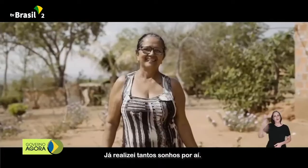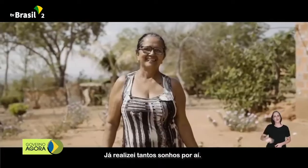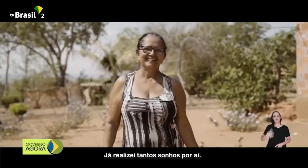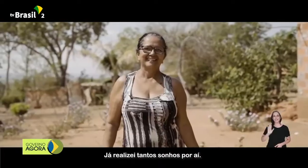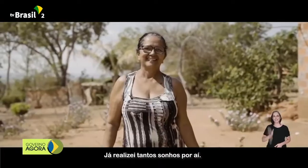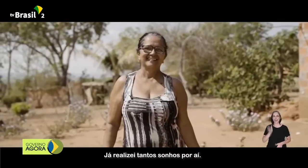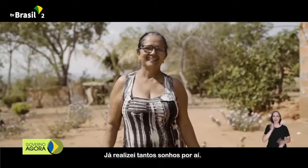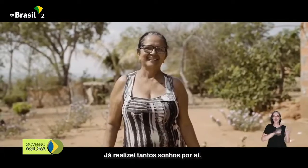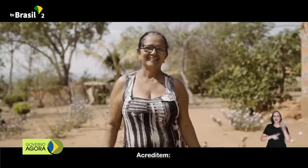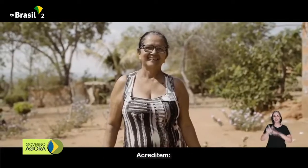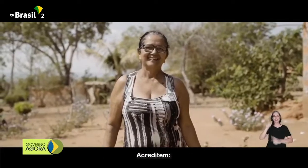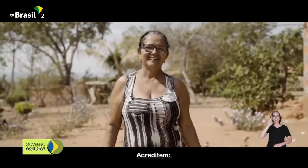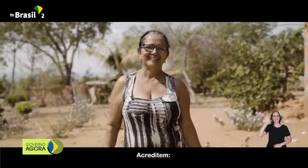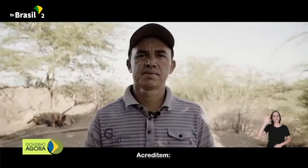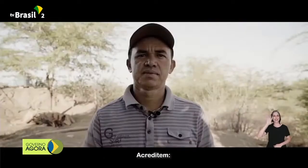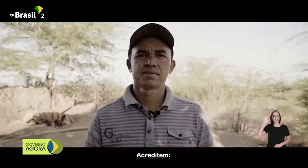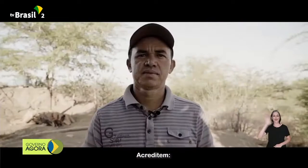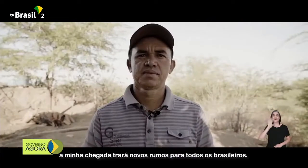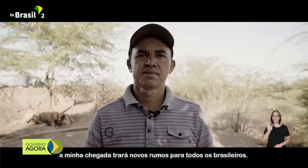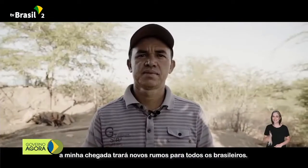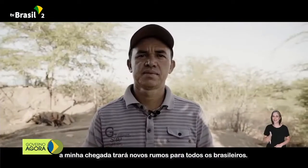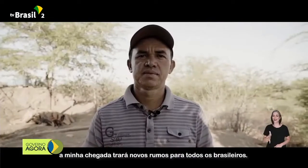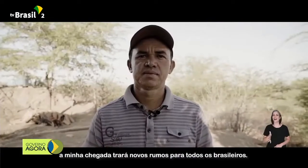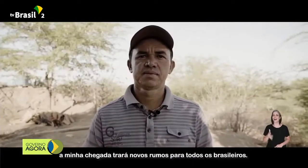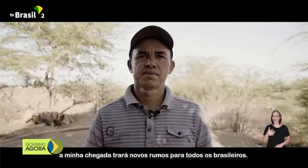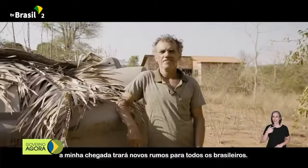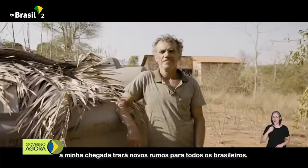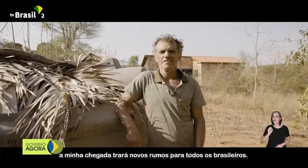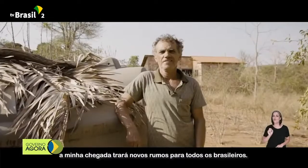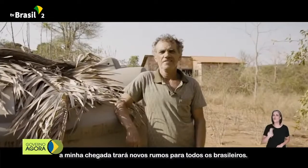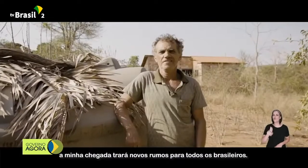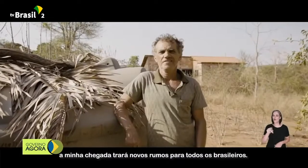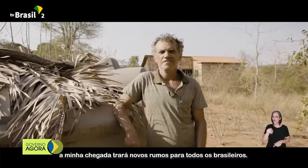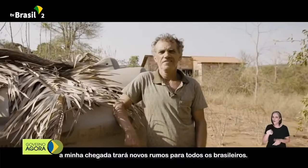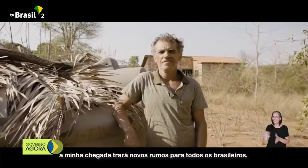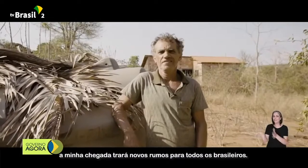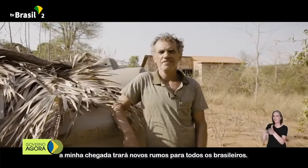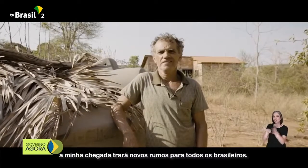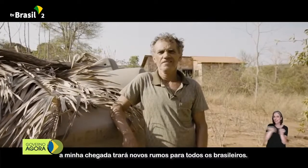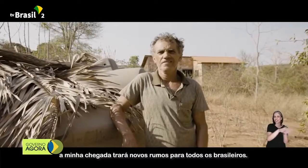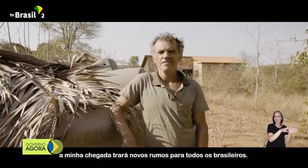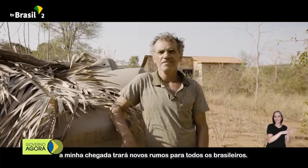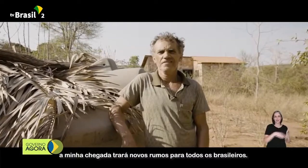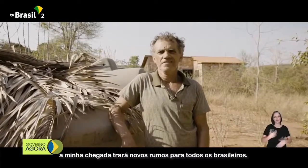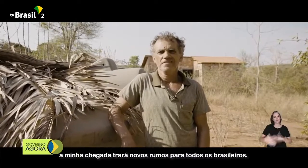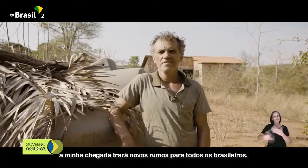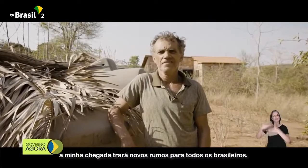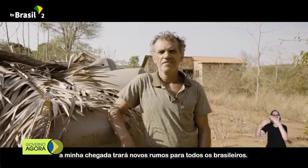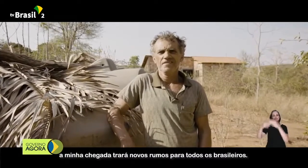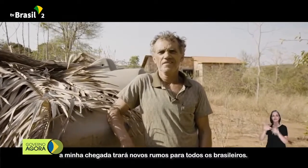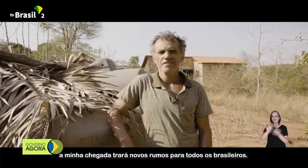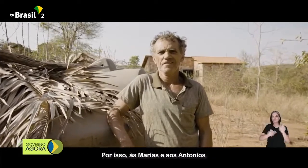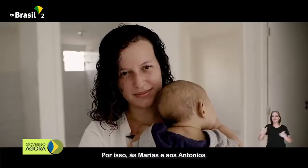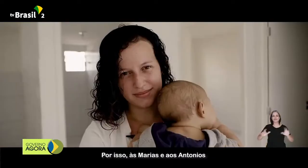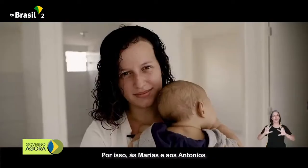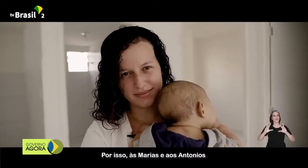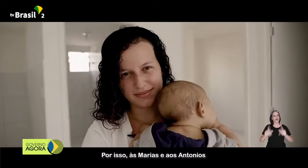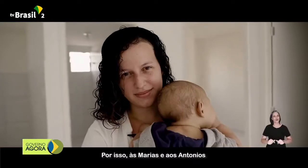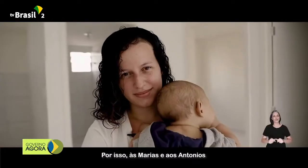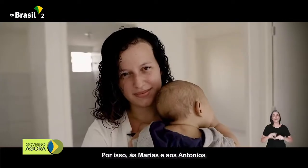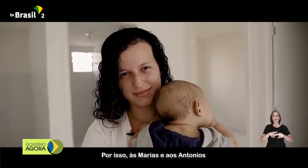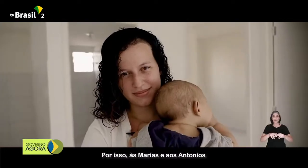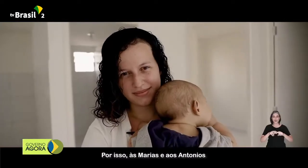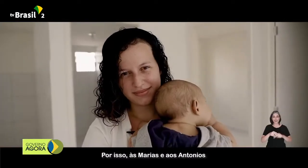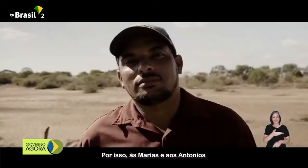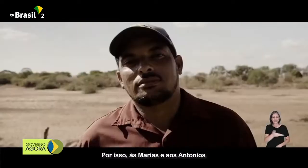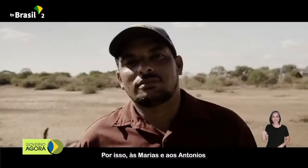tantos sonhos por aí. Acreditem, a minha chegada trará novos rumos para todos os brasileiros. Por isso,